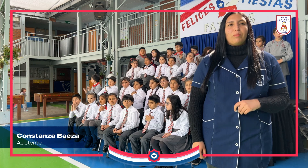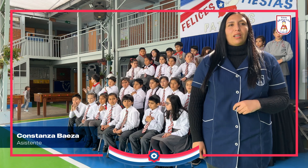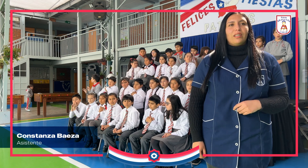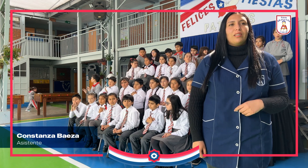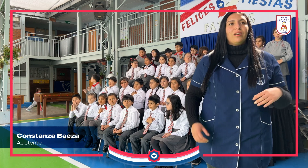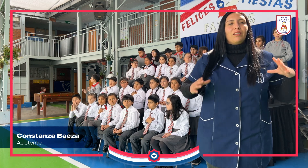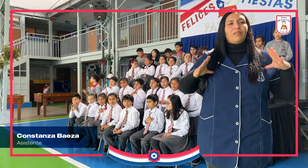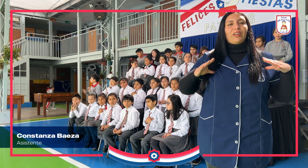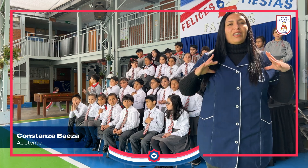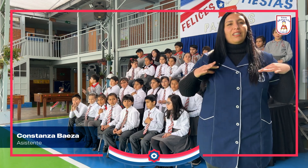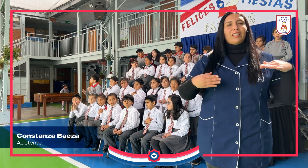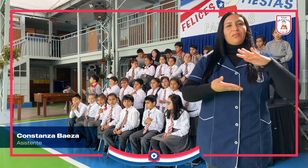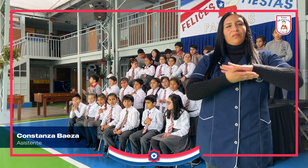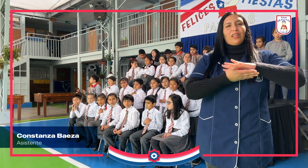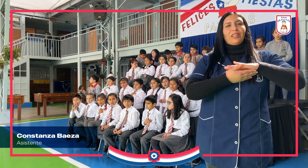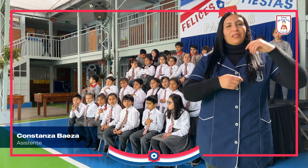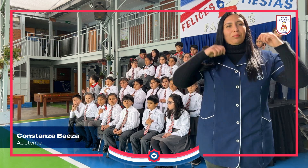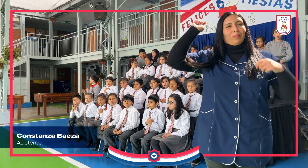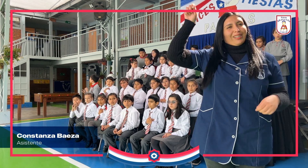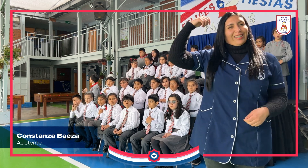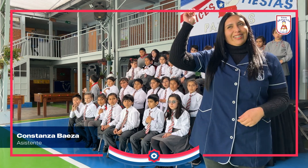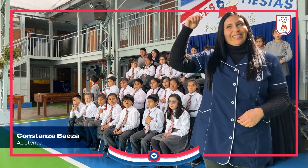familias. Felices fiestas patrias.